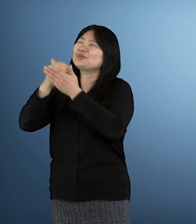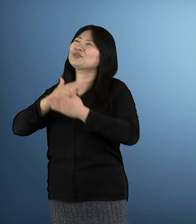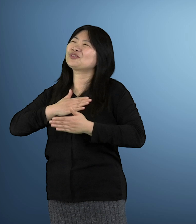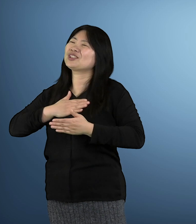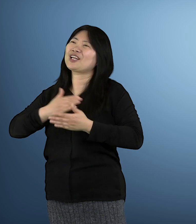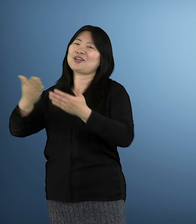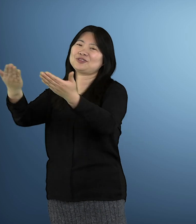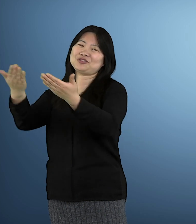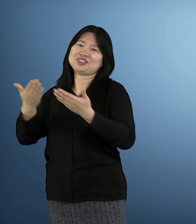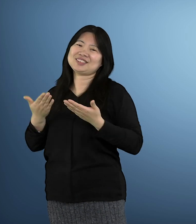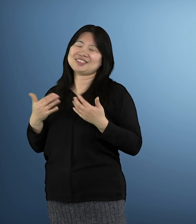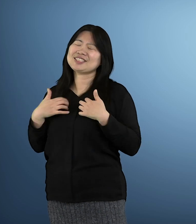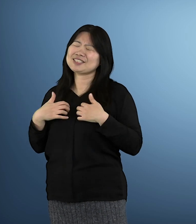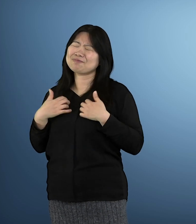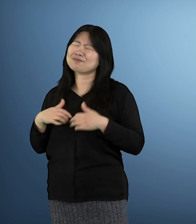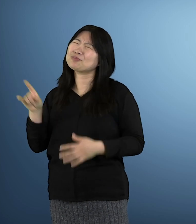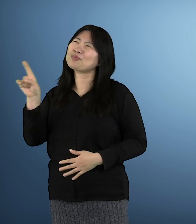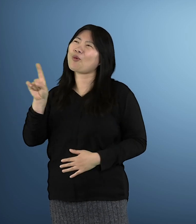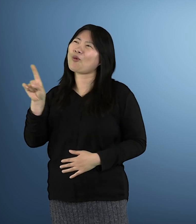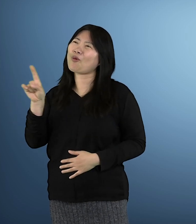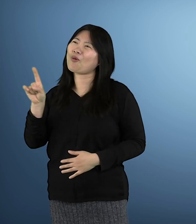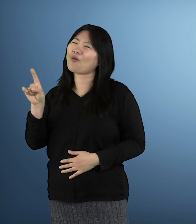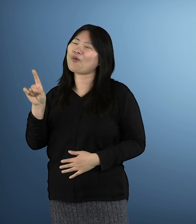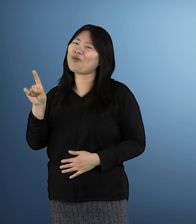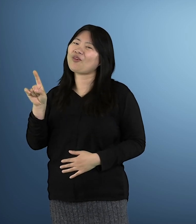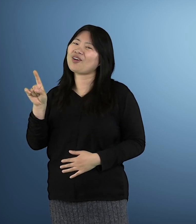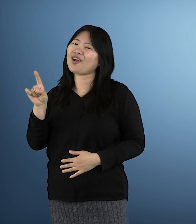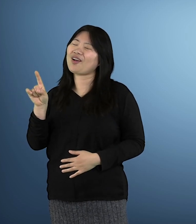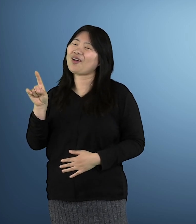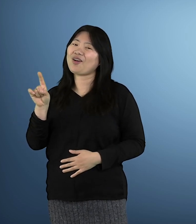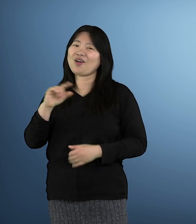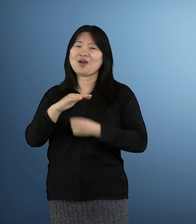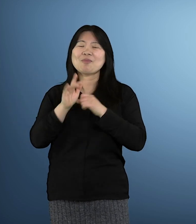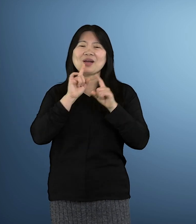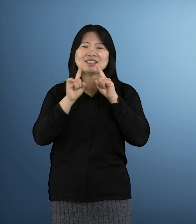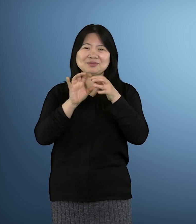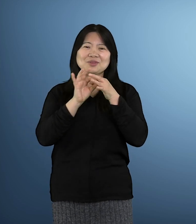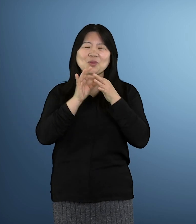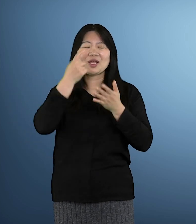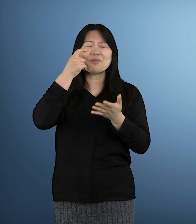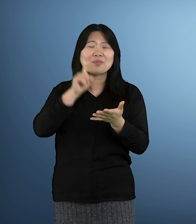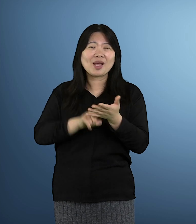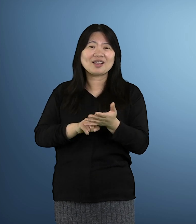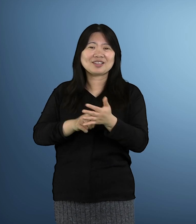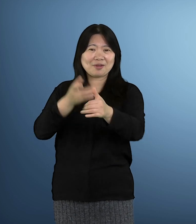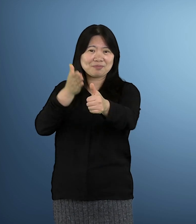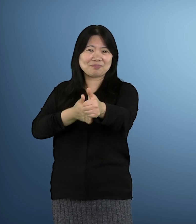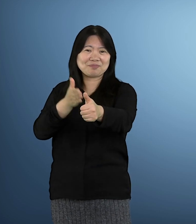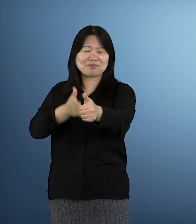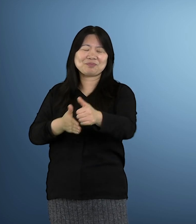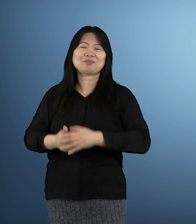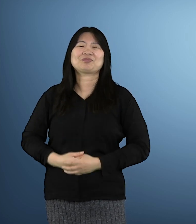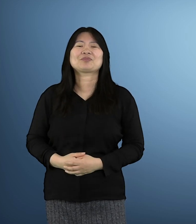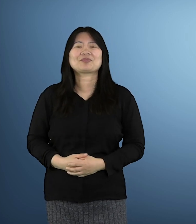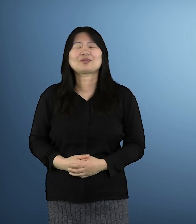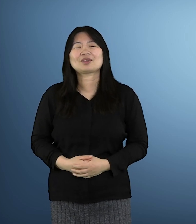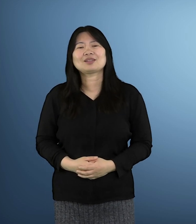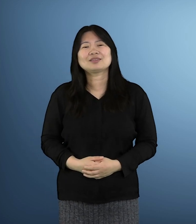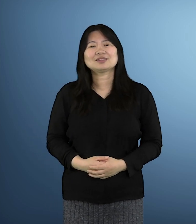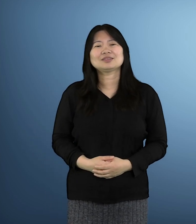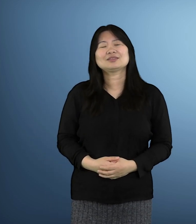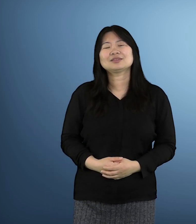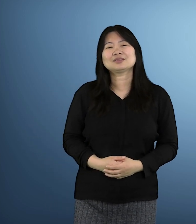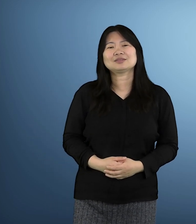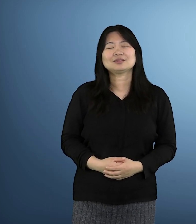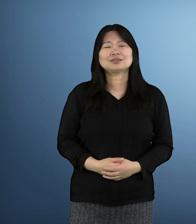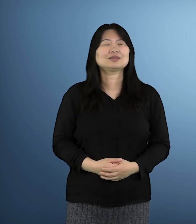우리에게 주시는 기쁨이 무엇인가를 오늘 발견할 수 있는 시간이 될 수 있기를 주의 이름으로